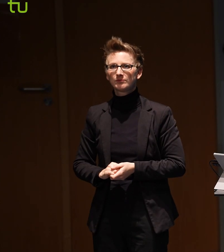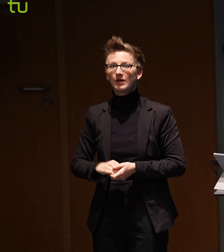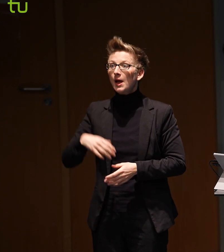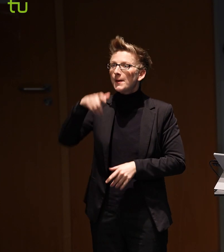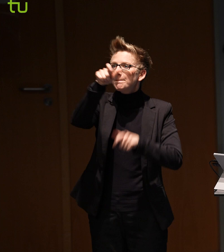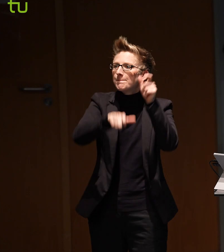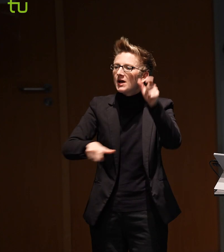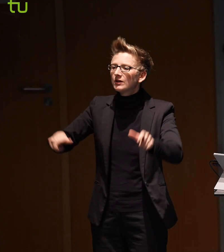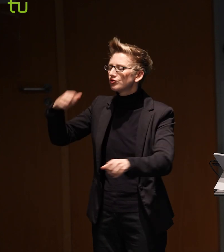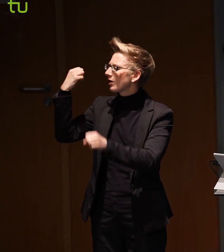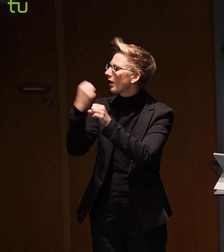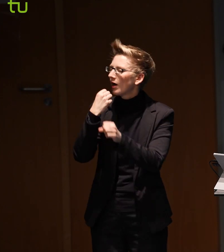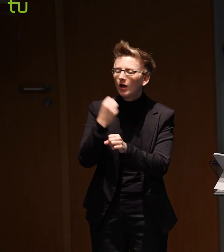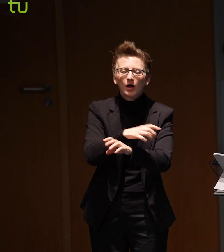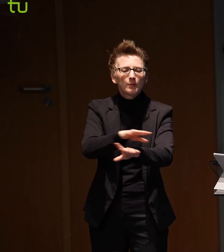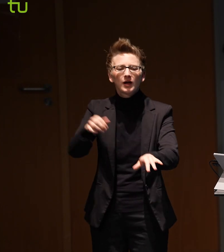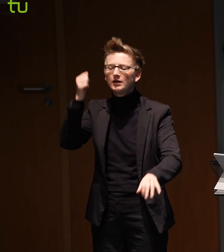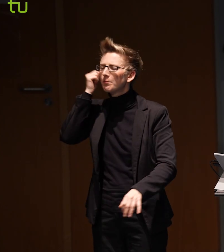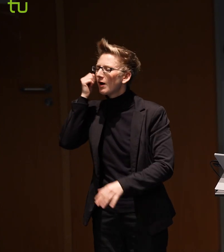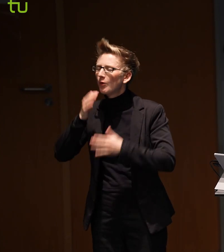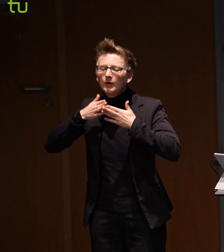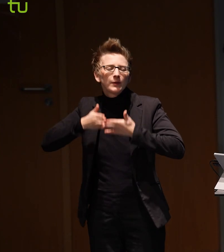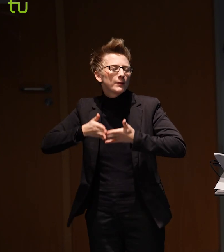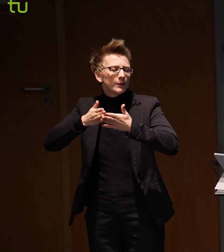Menschen und Bauern und Seeleute.